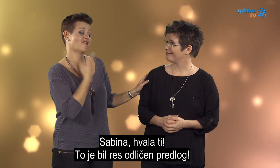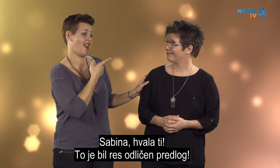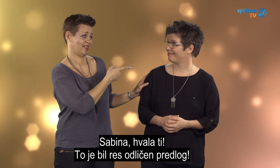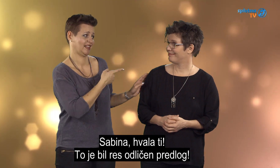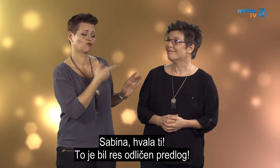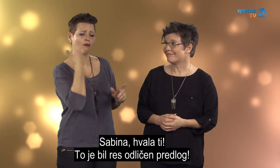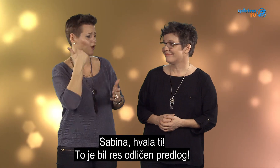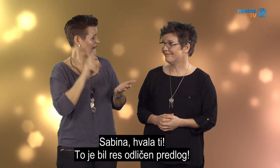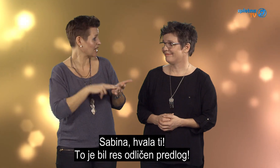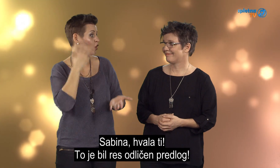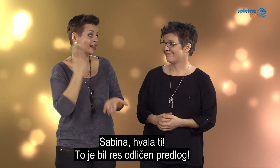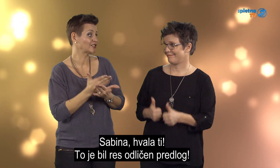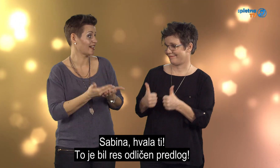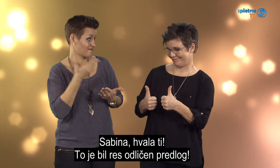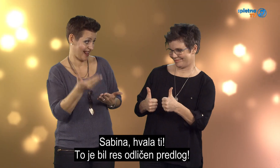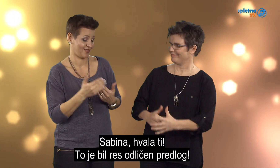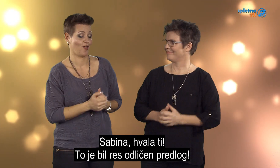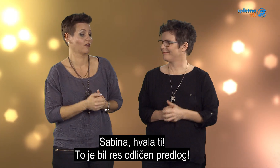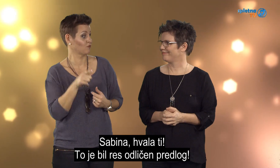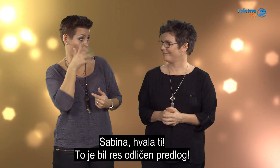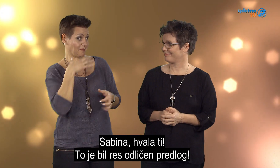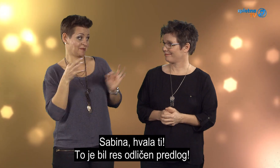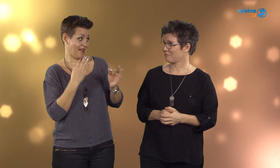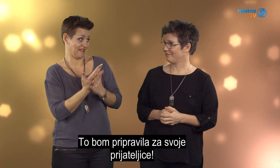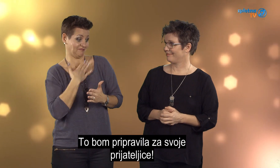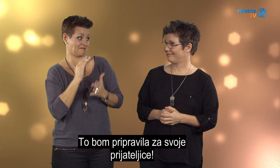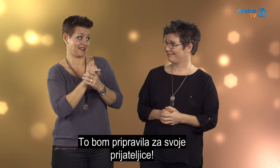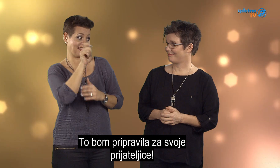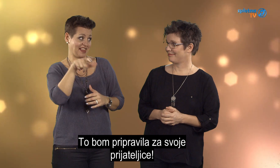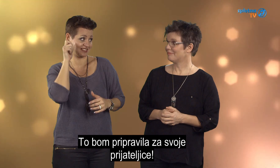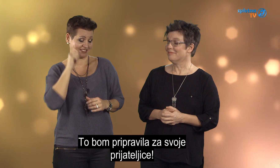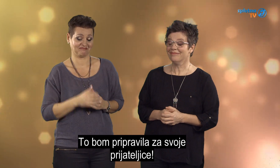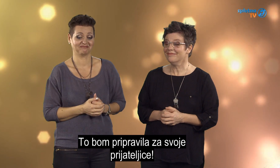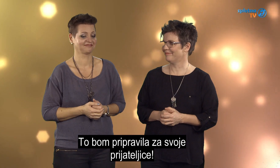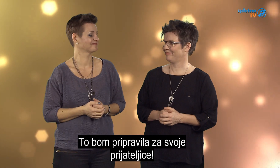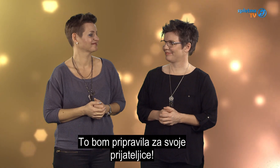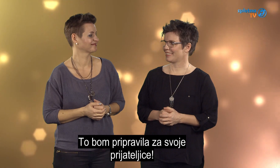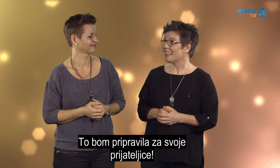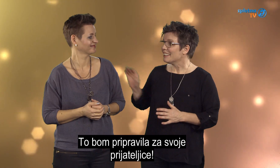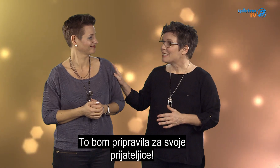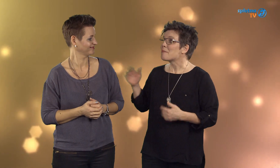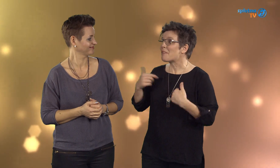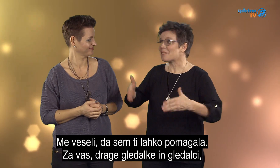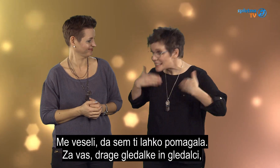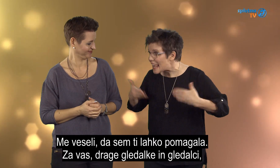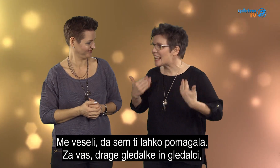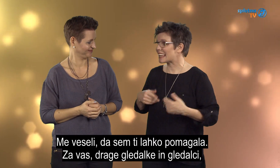Sabina, hvala ti. To je bil res odličen predlog. To bom pripravila za svoje prijateljice. Me veseli, da sem ti